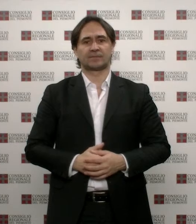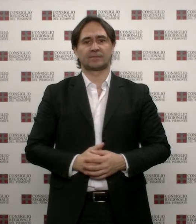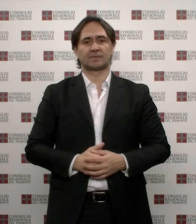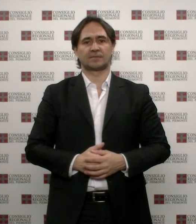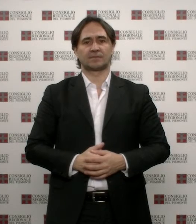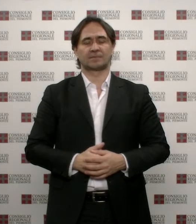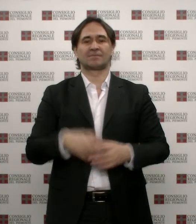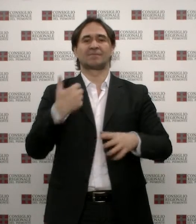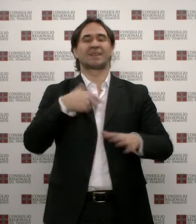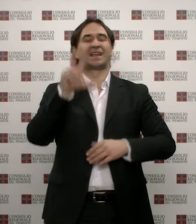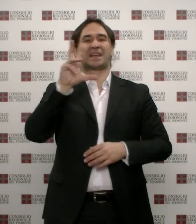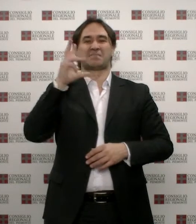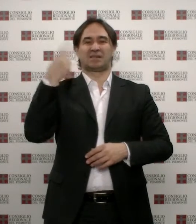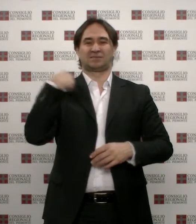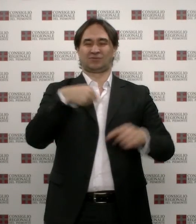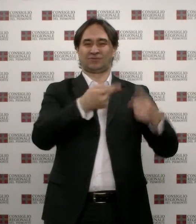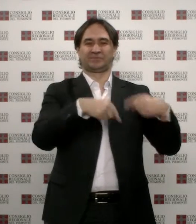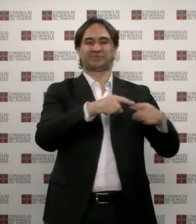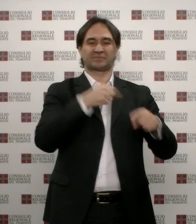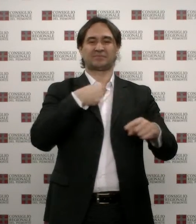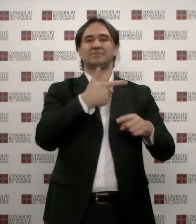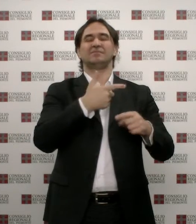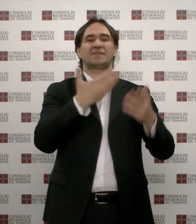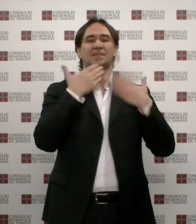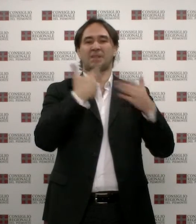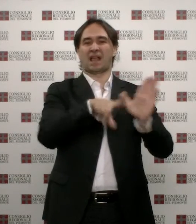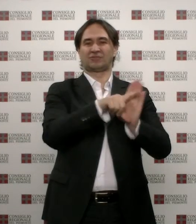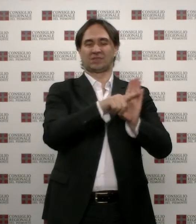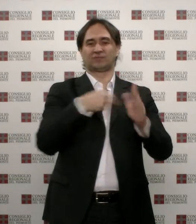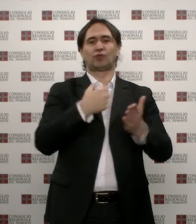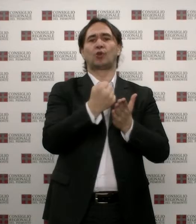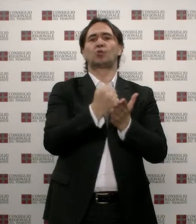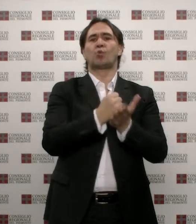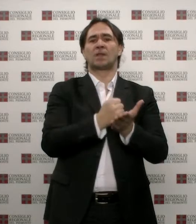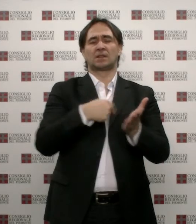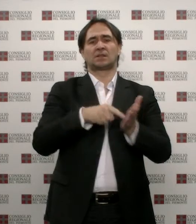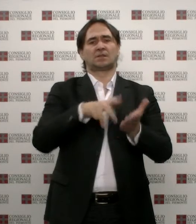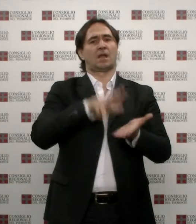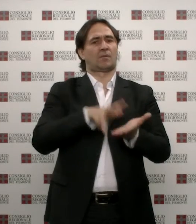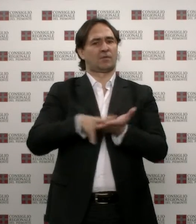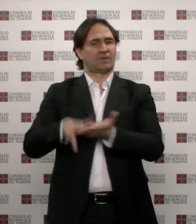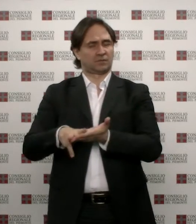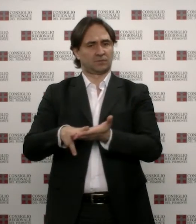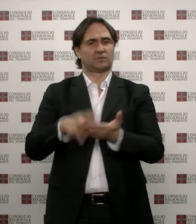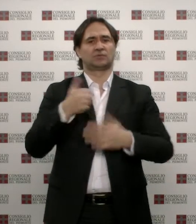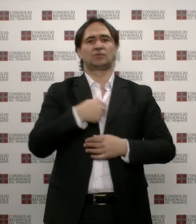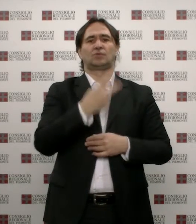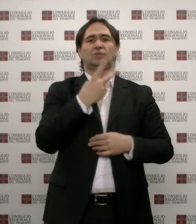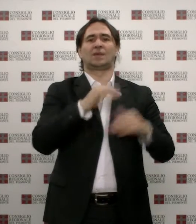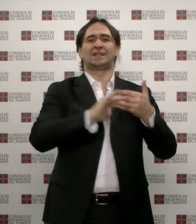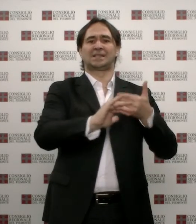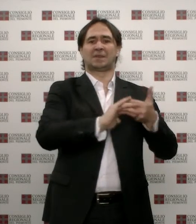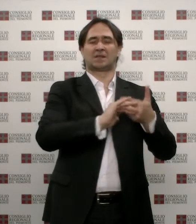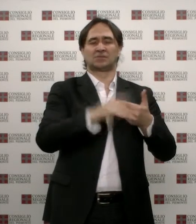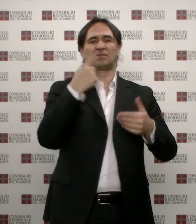Nella seduta del 3 marzo l'Assemblea legislativa ha discusso e approvato diversi documenti. 2 contro le discriminazioni per l'uso